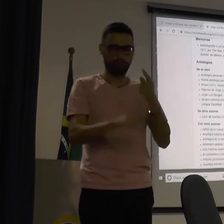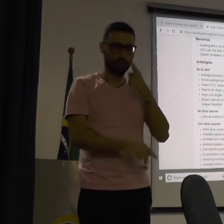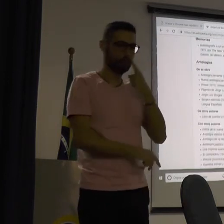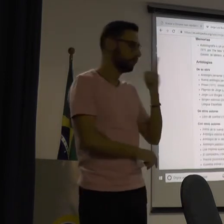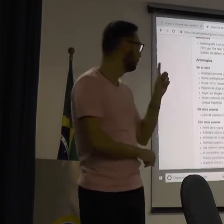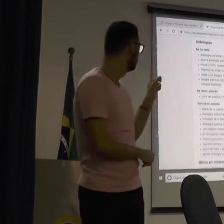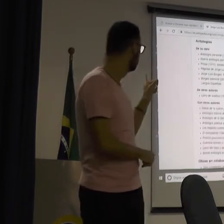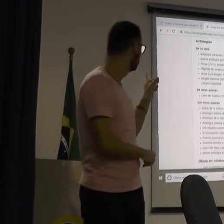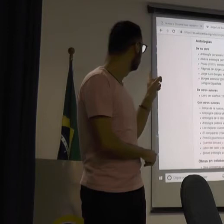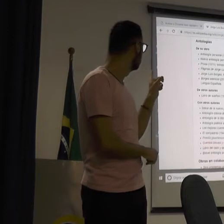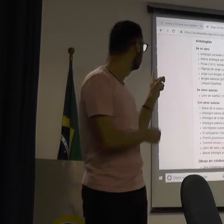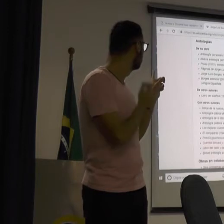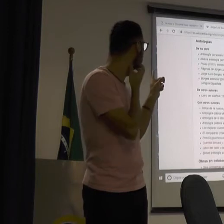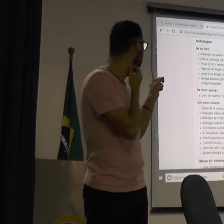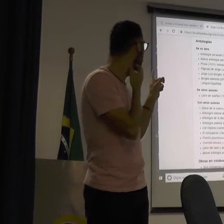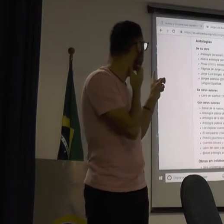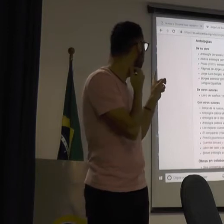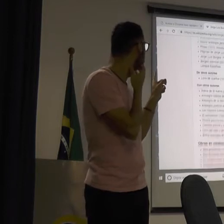aqui com outros autores.